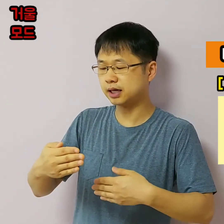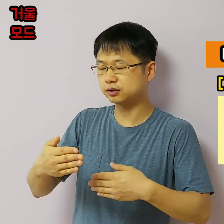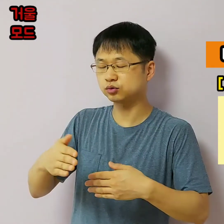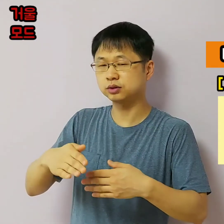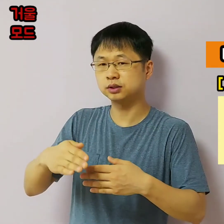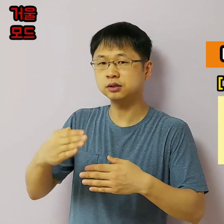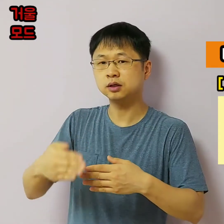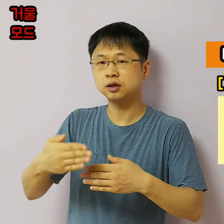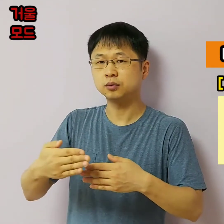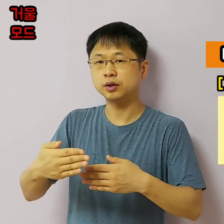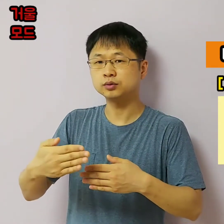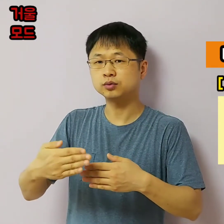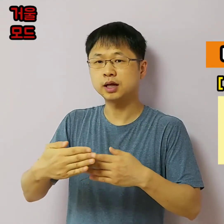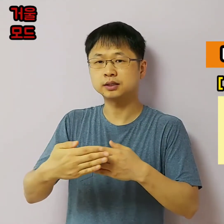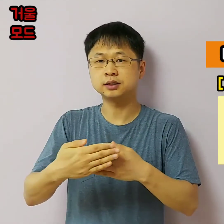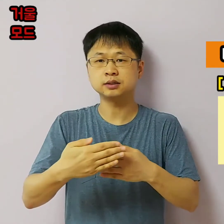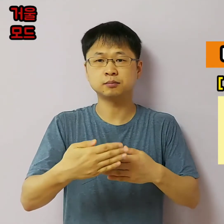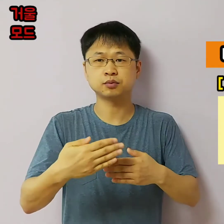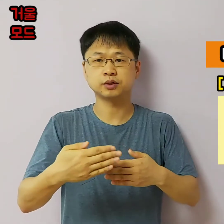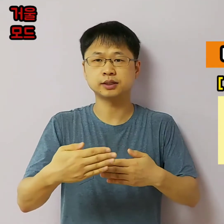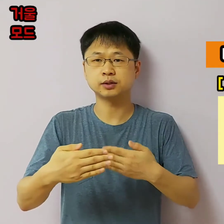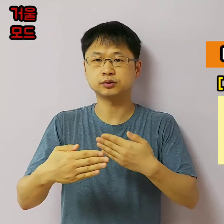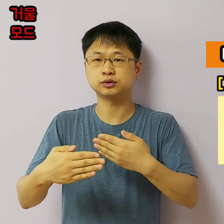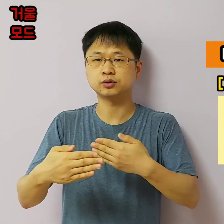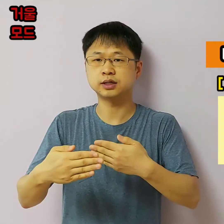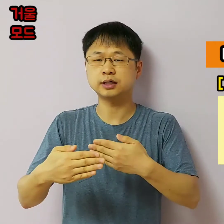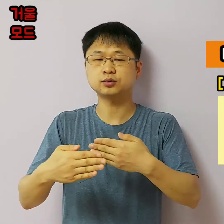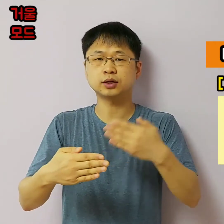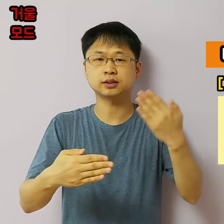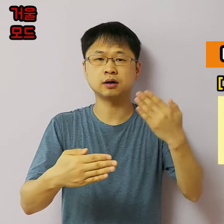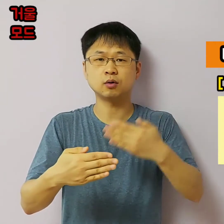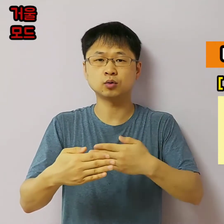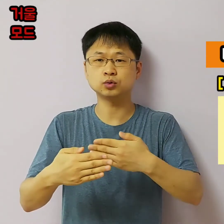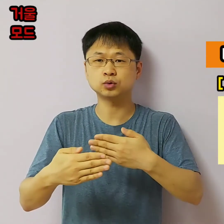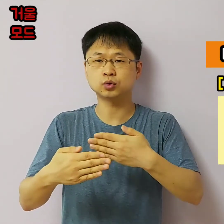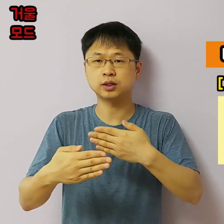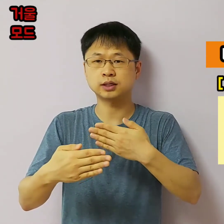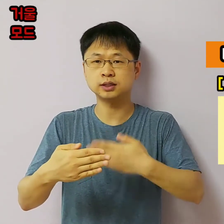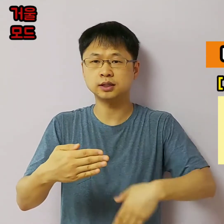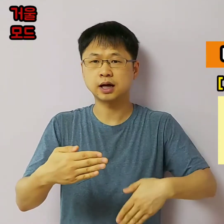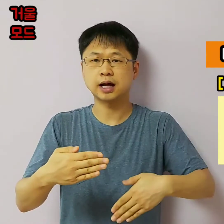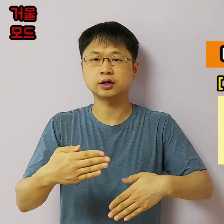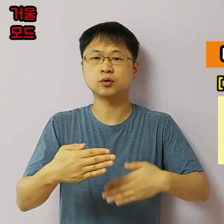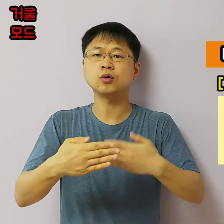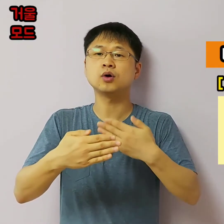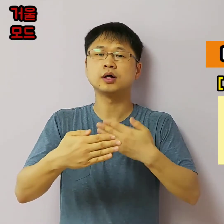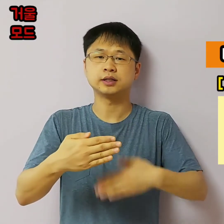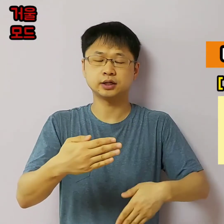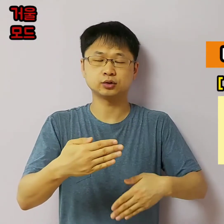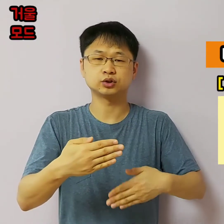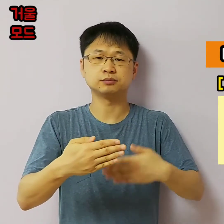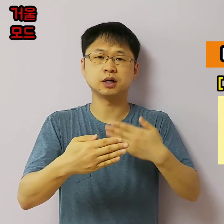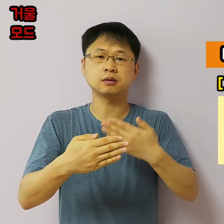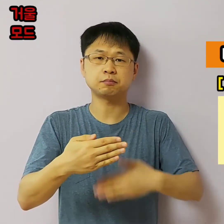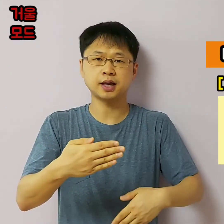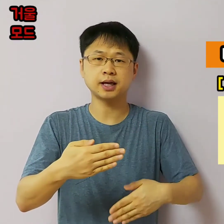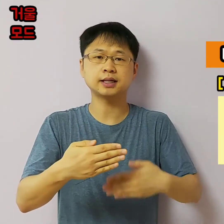빼기라는 수어는 왼손날을 옆으로 이렇게 세워주시고 그 안쪽에서 오른손 손날을 아래로 내려주시면